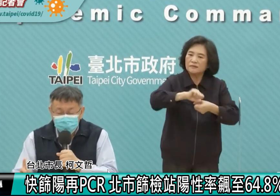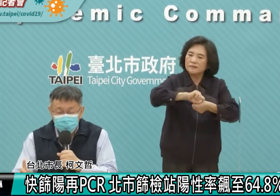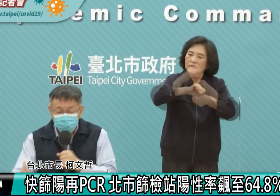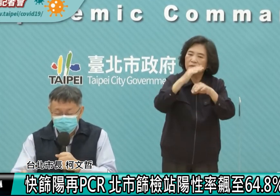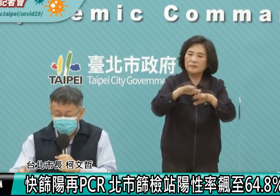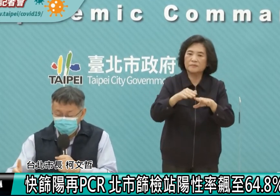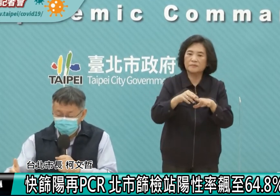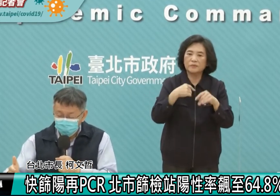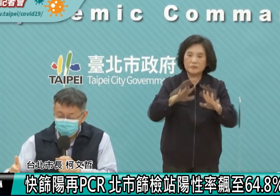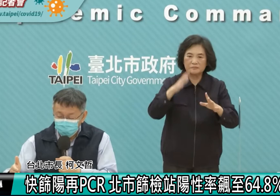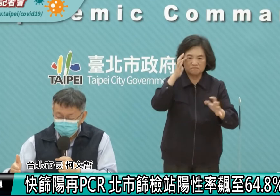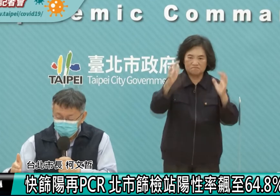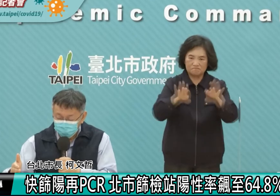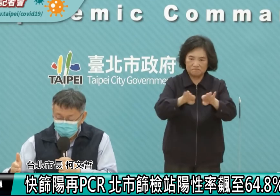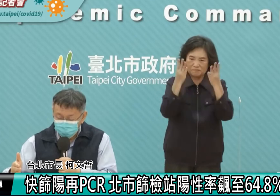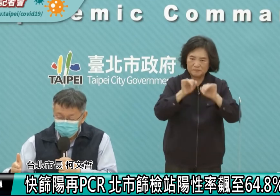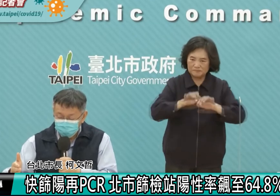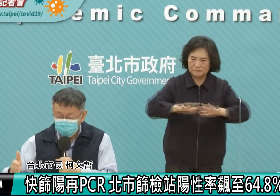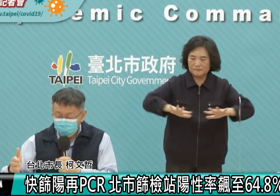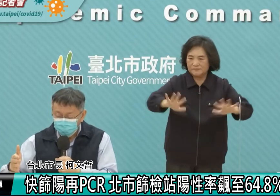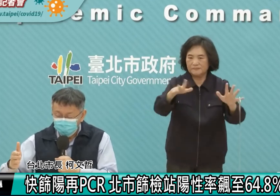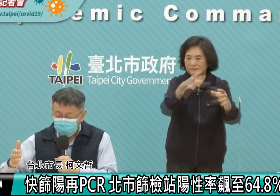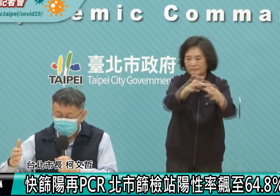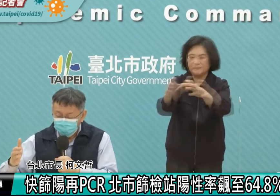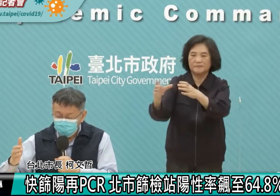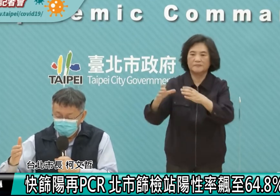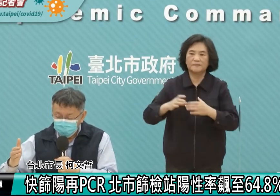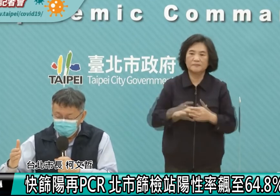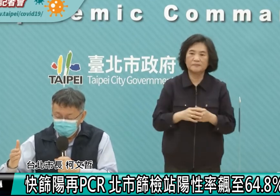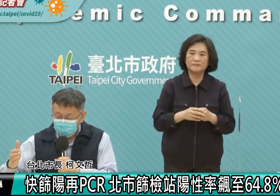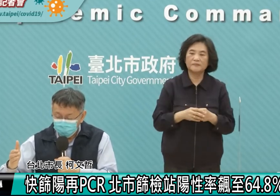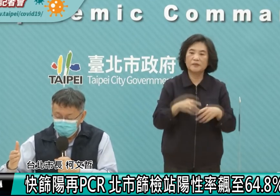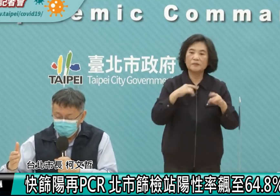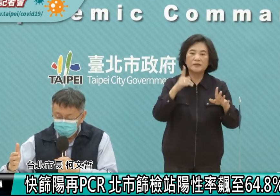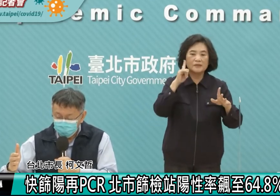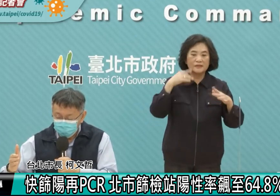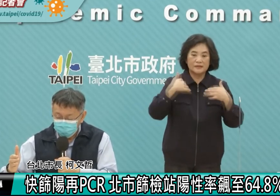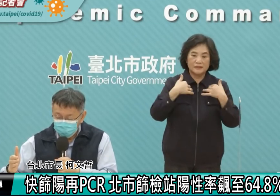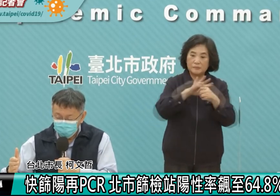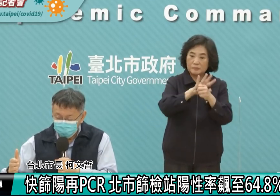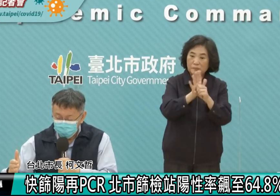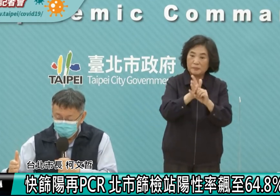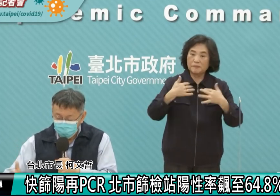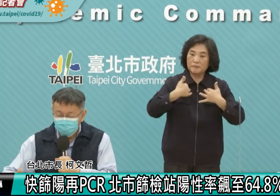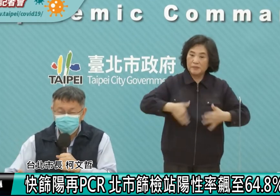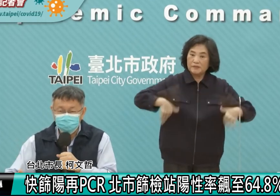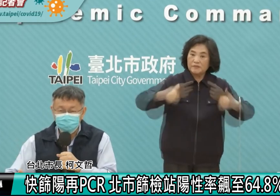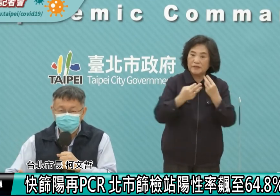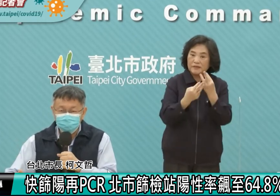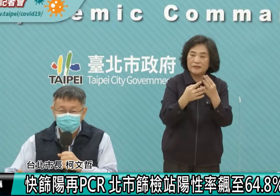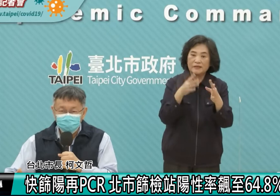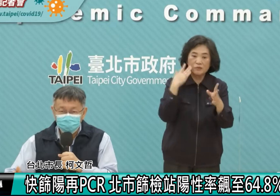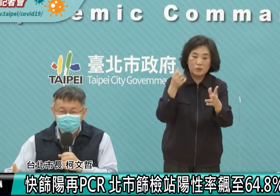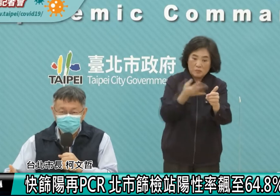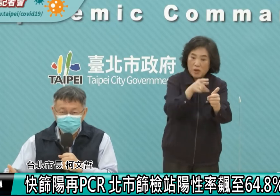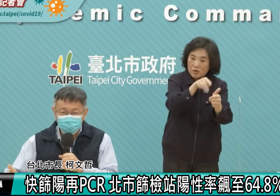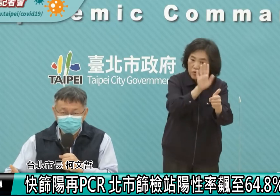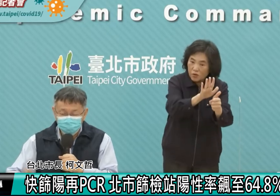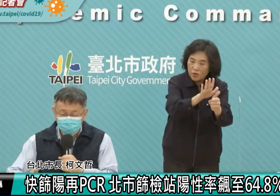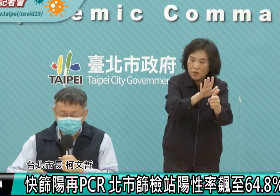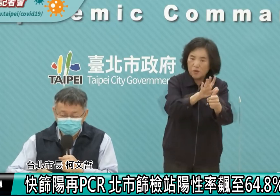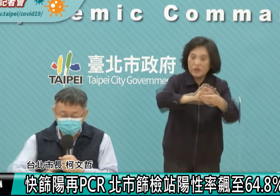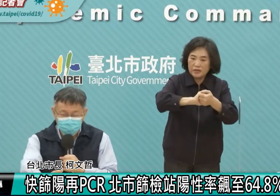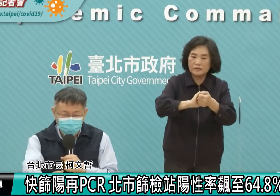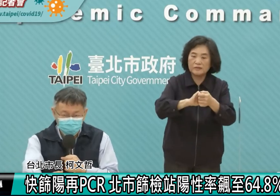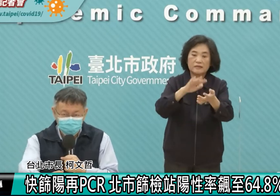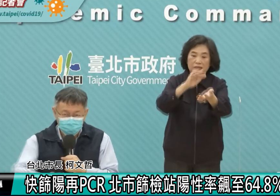是怎样，你知道吗？我们让新，再讲一遍，我们让新冠肺炎的感染者要挡在